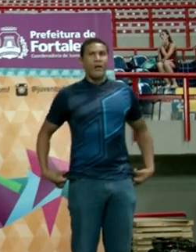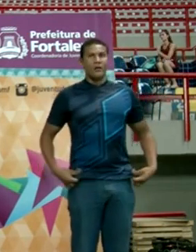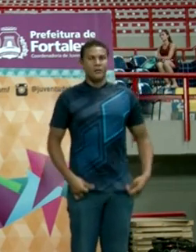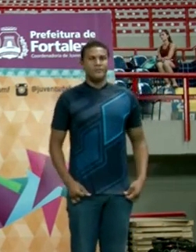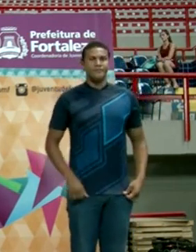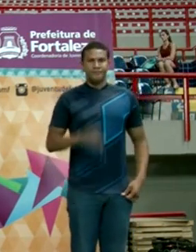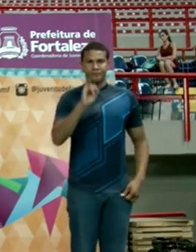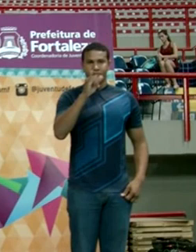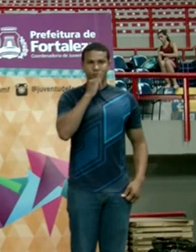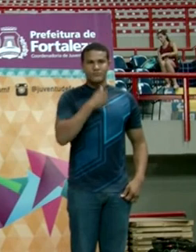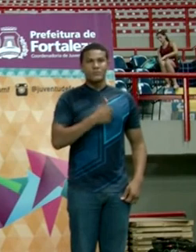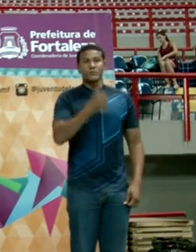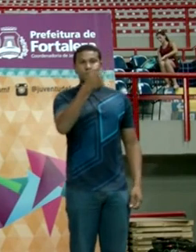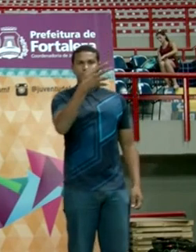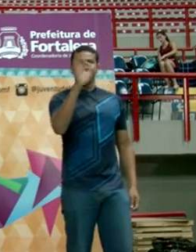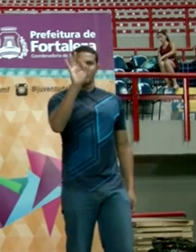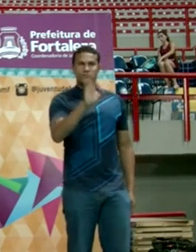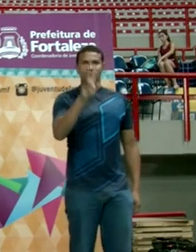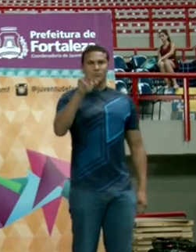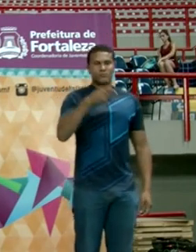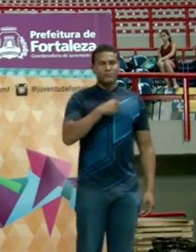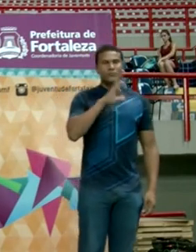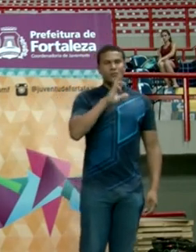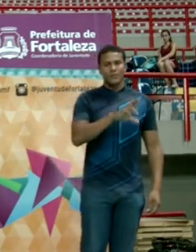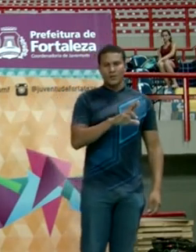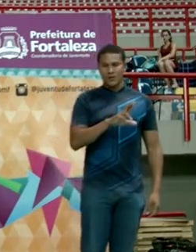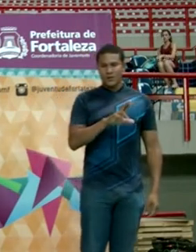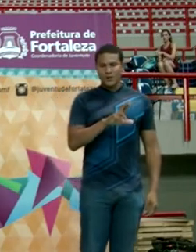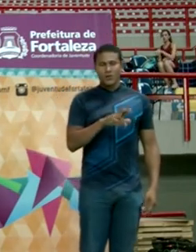reduziu 14%, então a nossa resposta é o item qual?